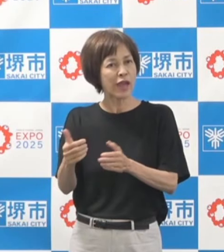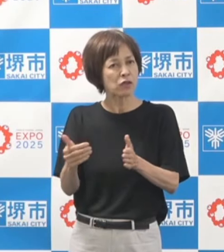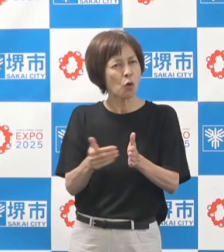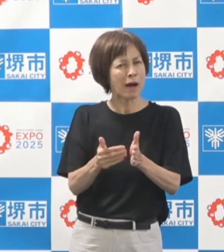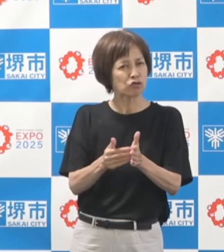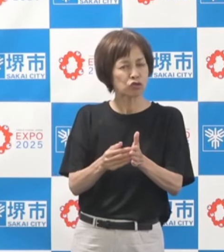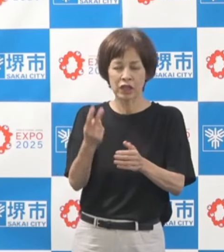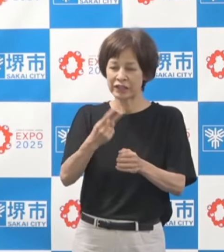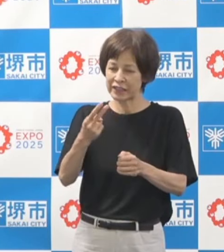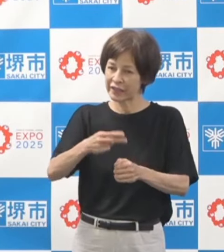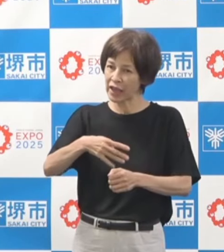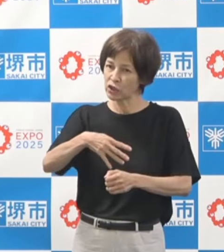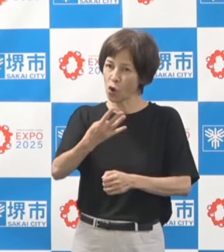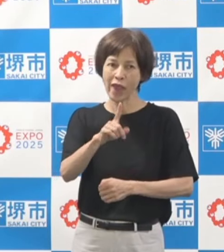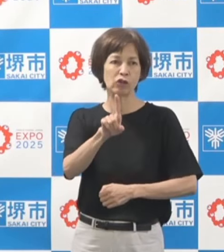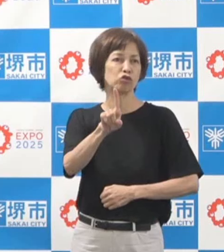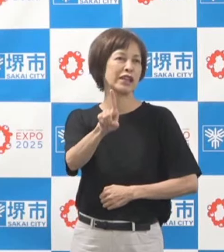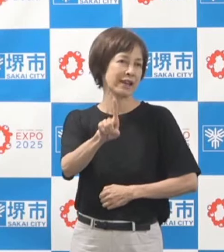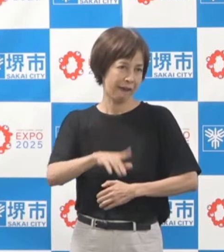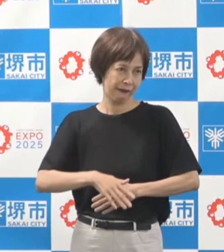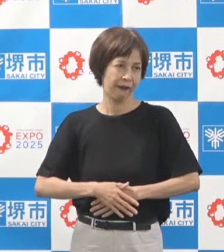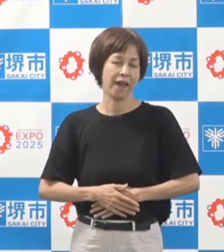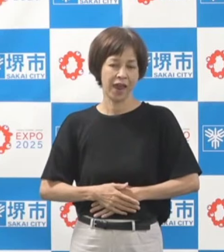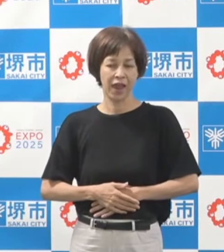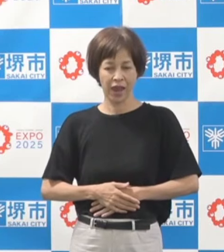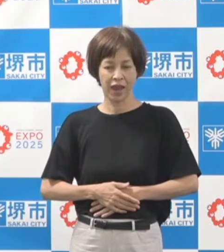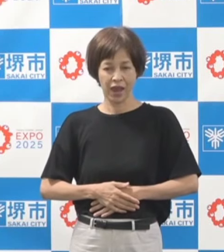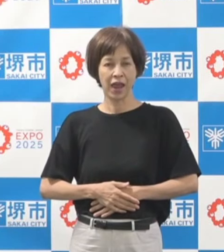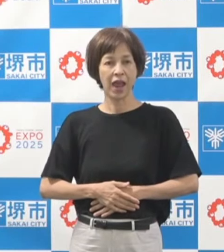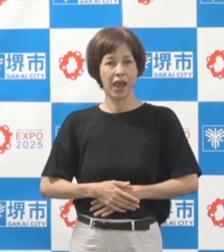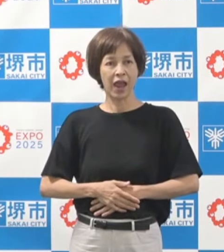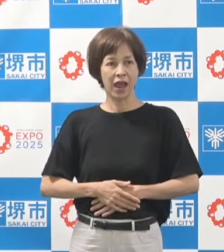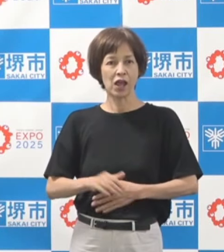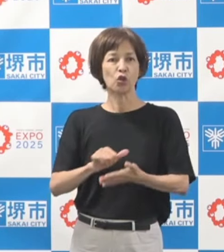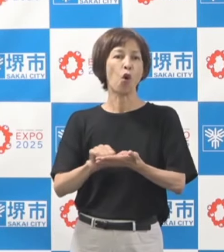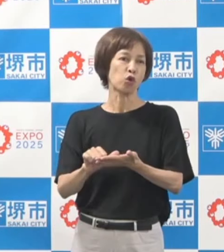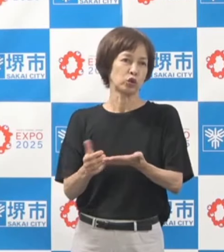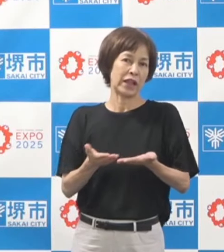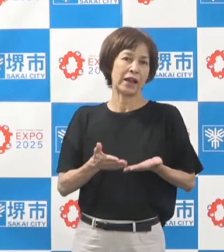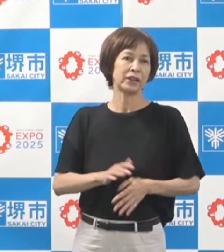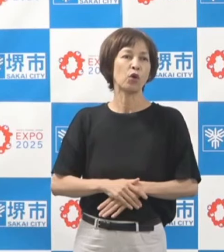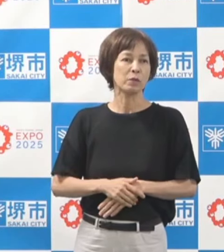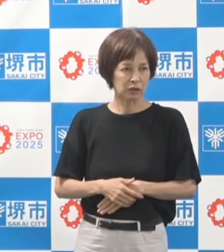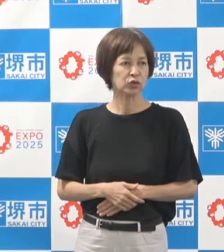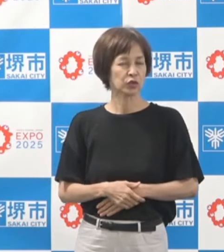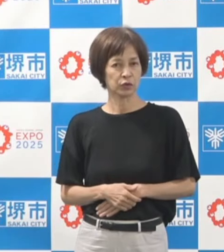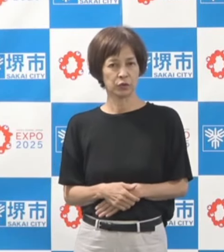在で2401件のですね、事業所が協力事業所として登録いただいております。